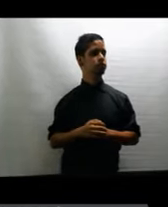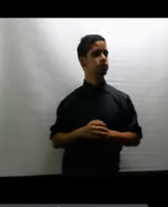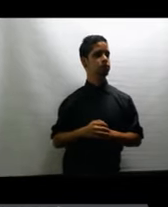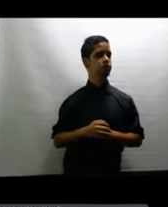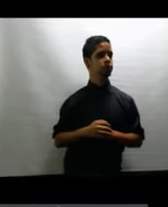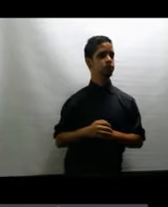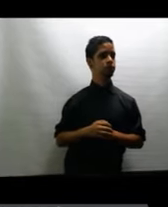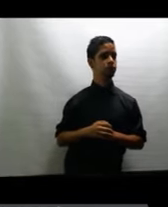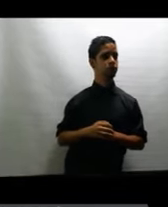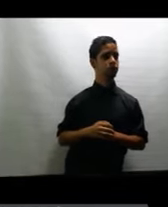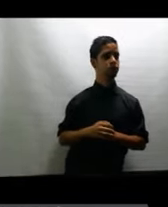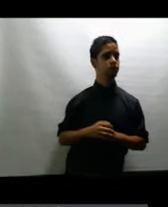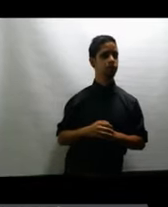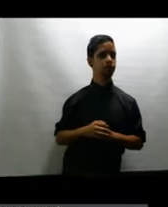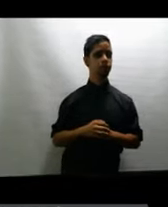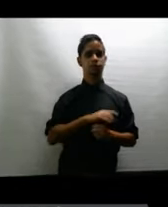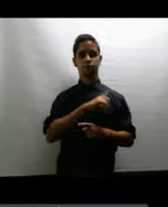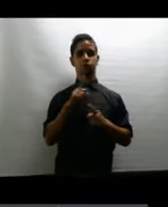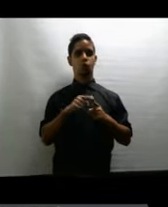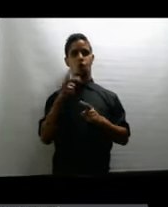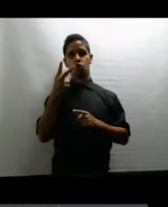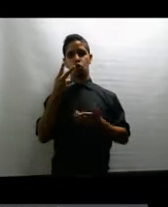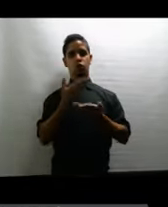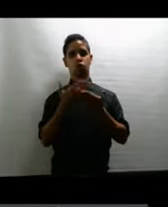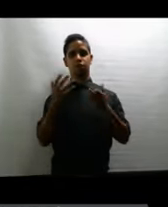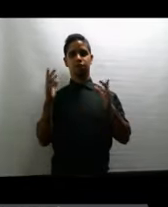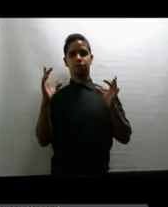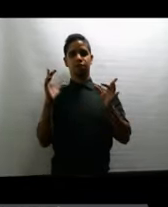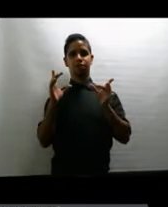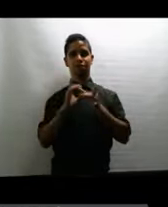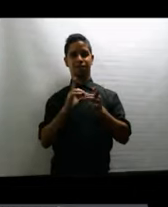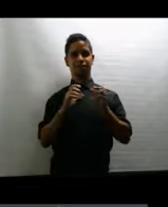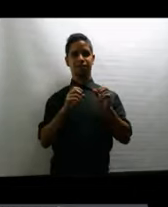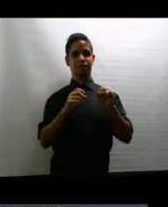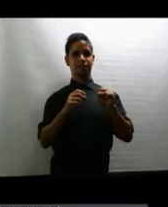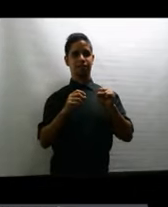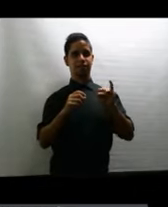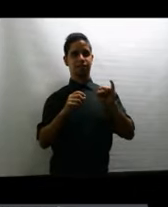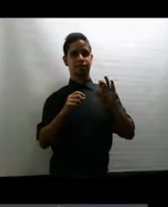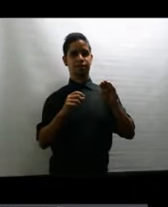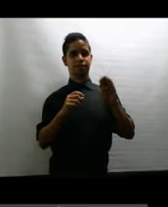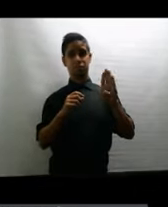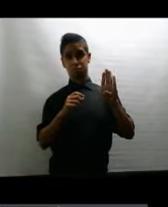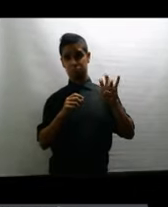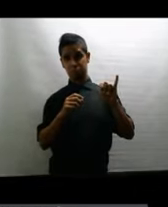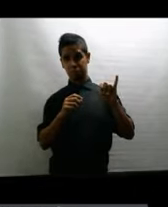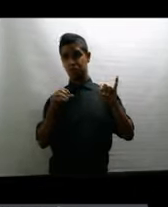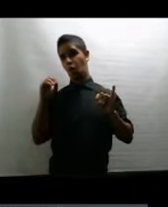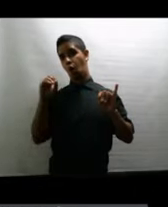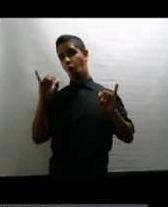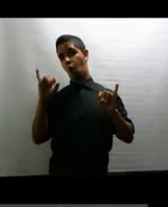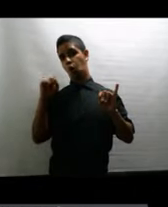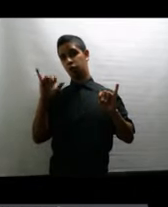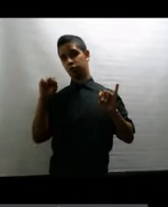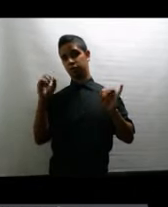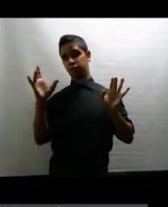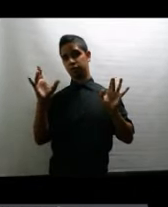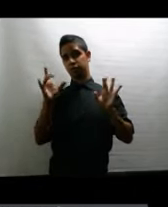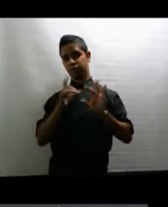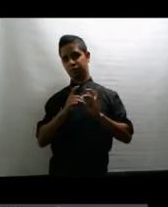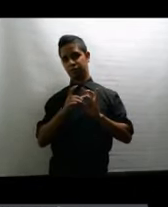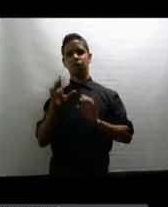¿Qué? Distintas. La simbi con la iosis. Bueno, cuando hay una unión entre